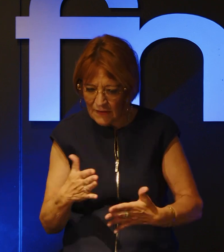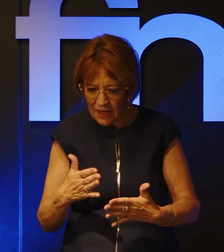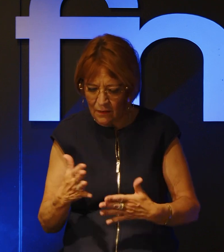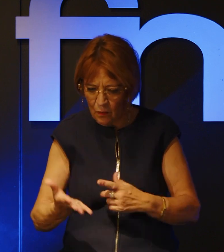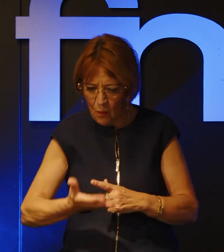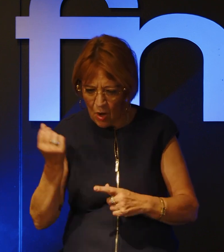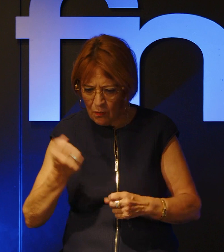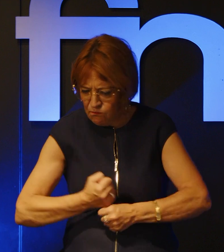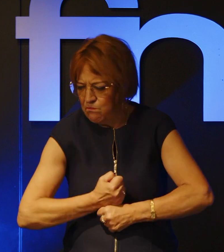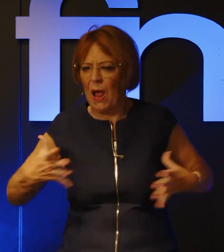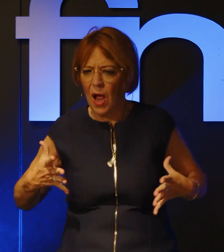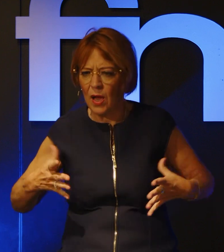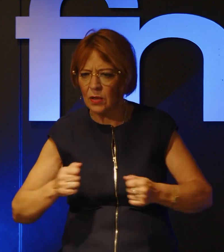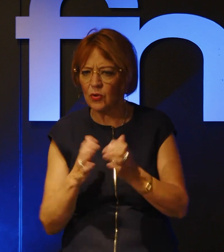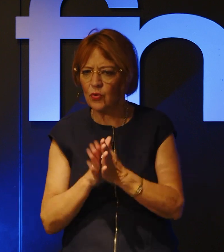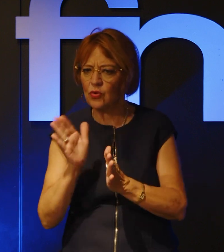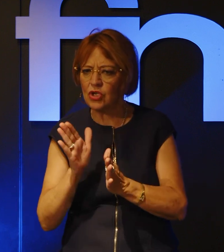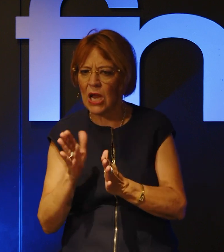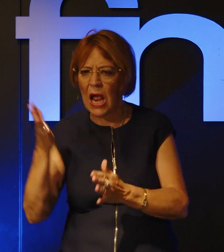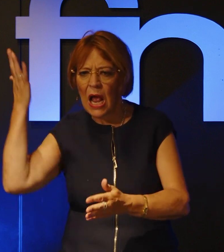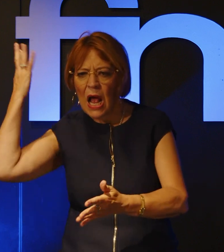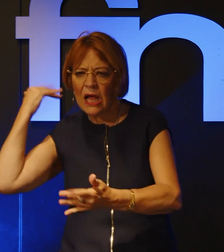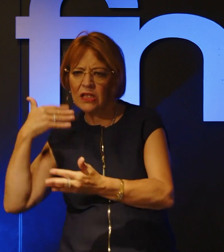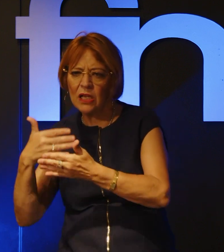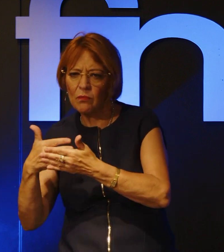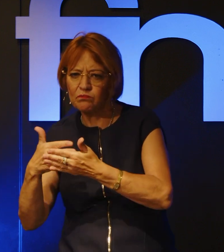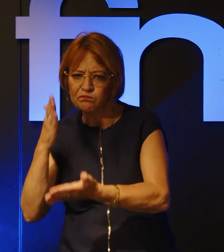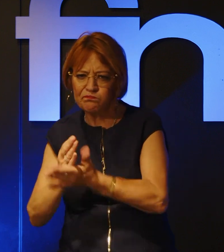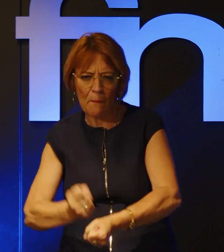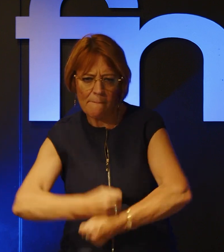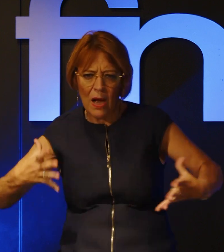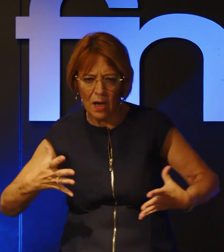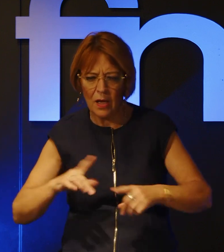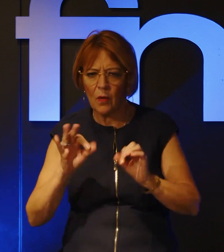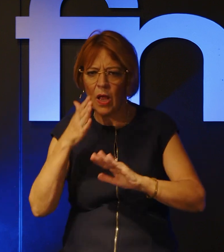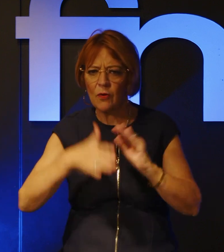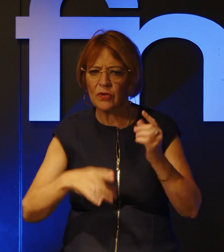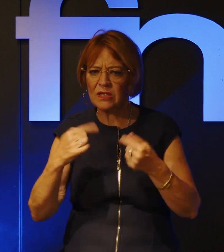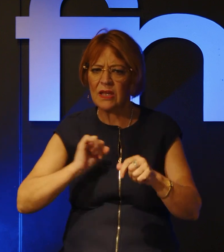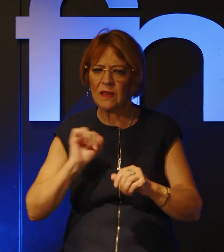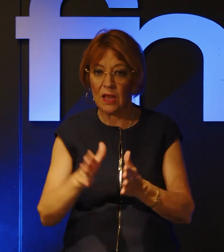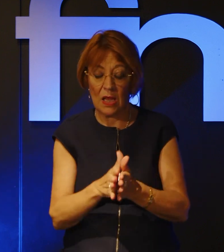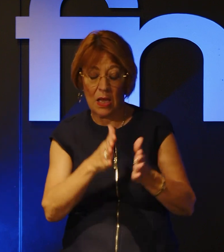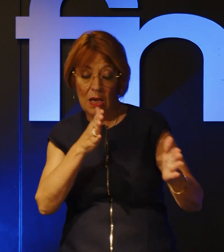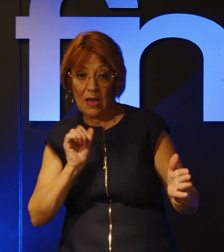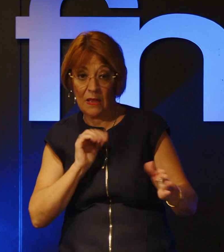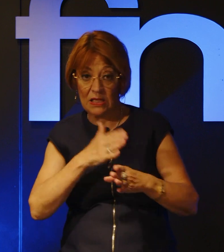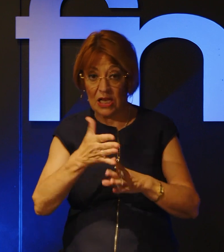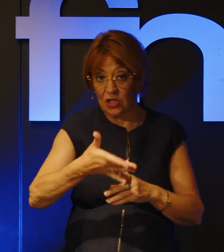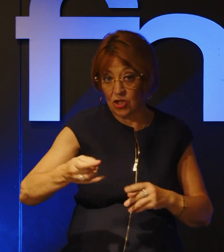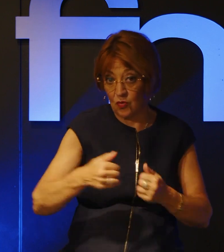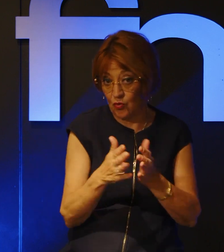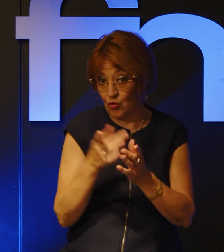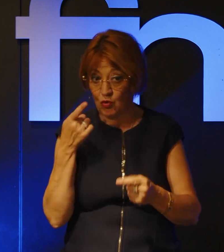consegue romper com tudo o que foi definido até então Eh e que acontece na sequência de uma grande invenção do século XIX